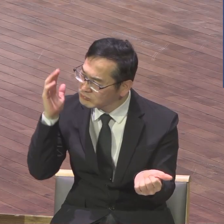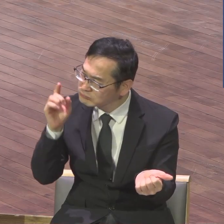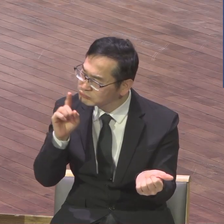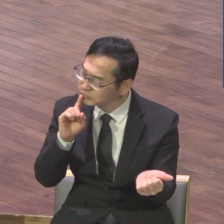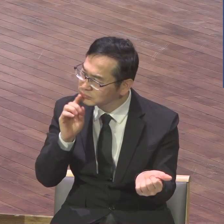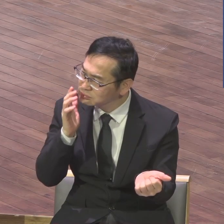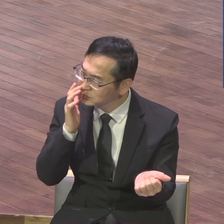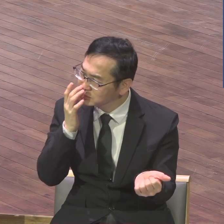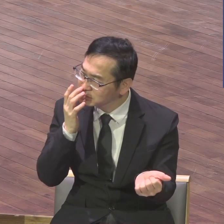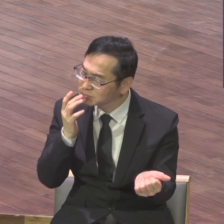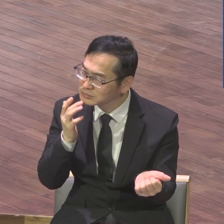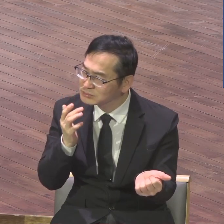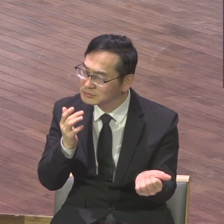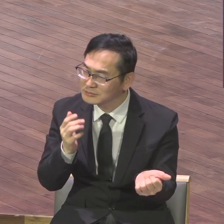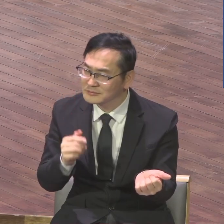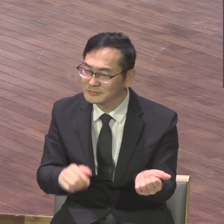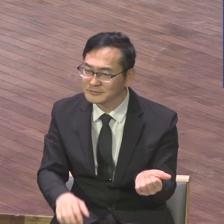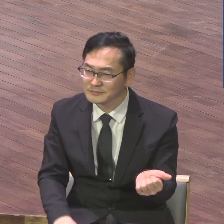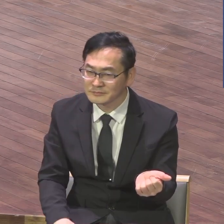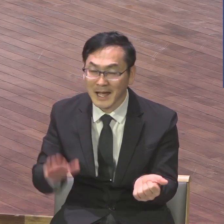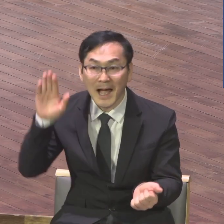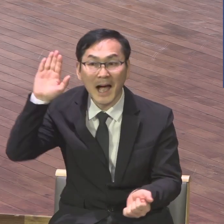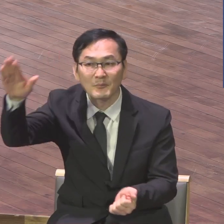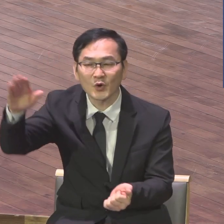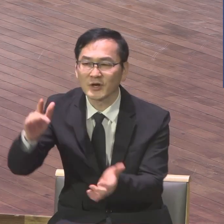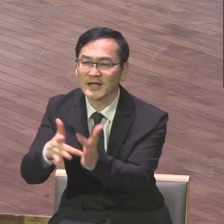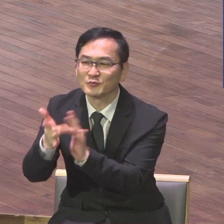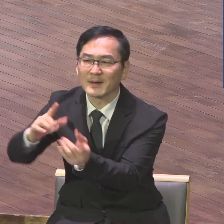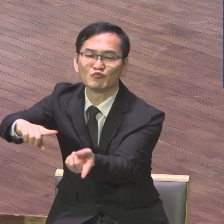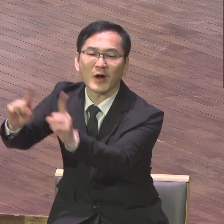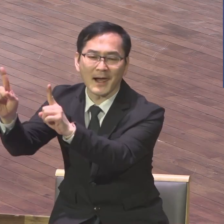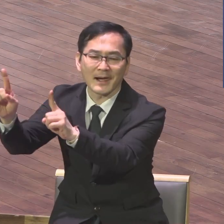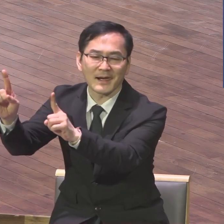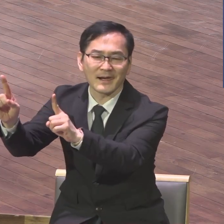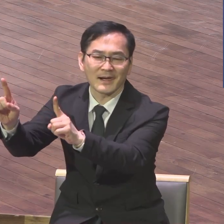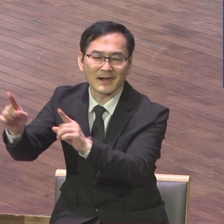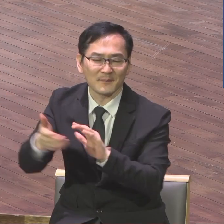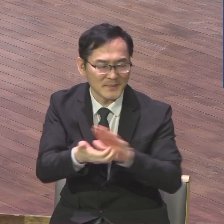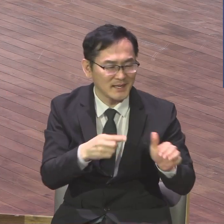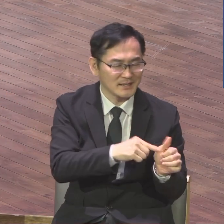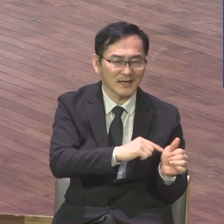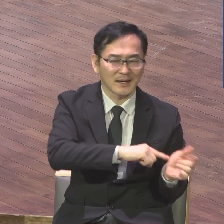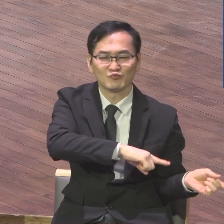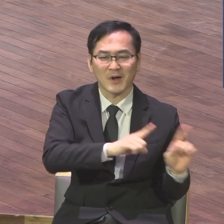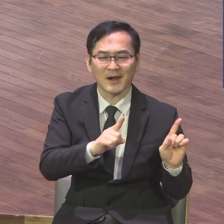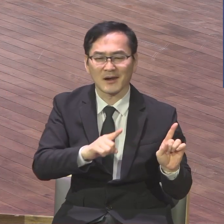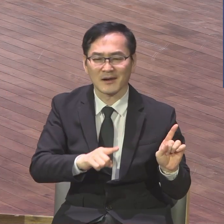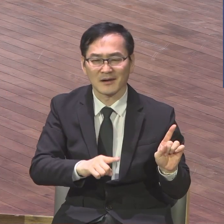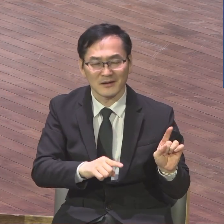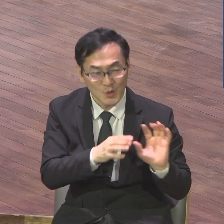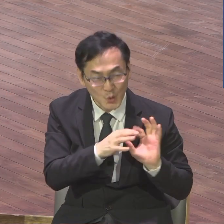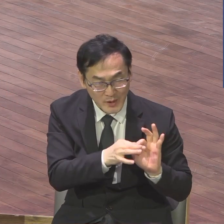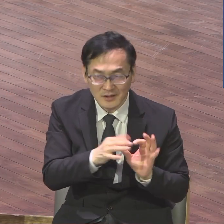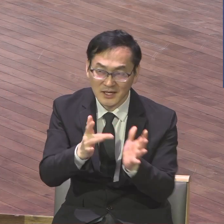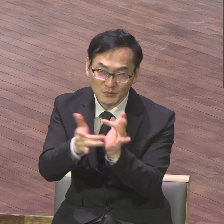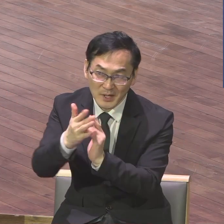부활의 교훈을 가르치기 위한 도구였다는 거지요. 부활은 안